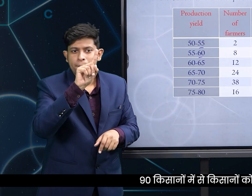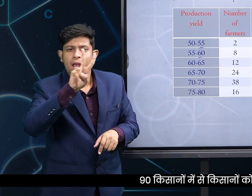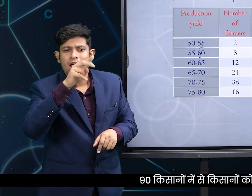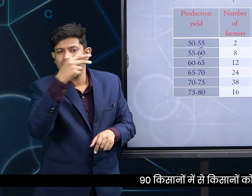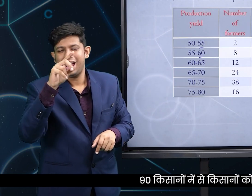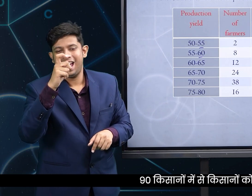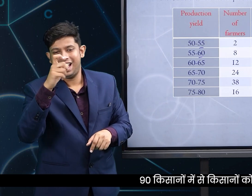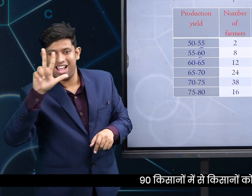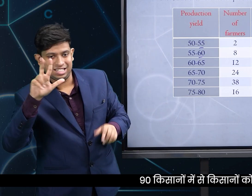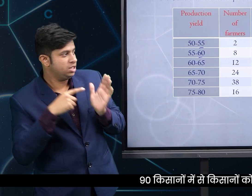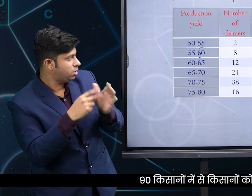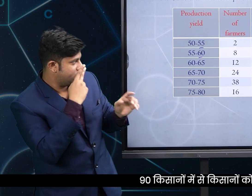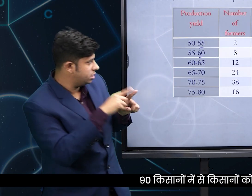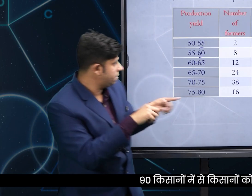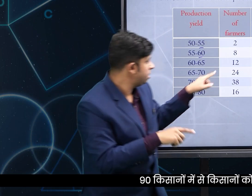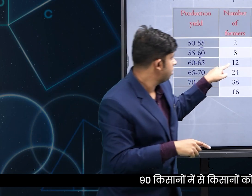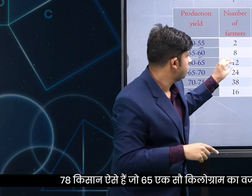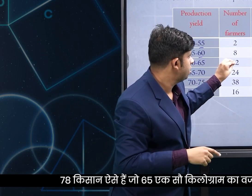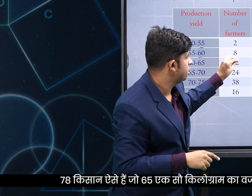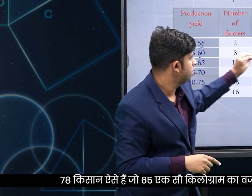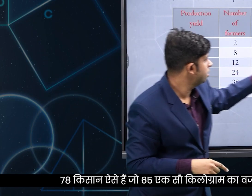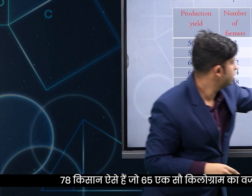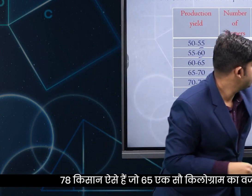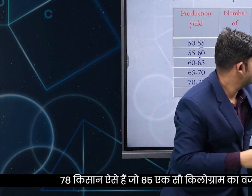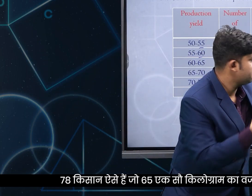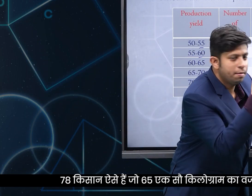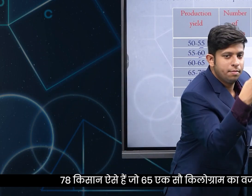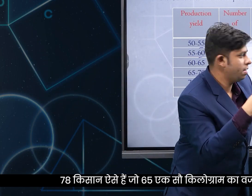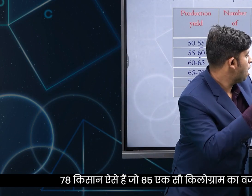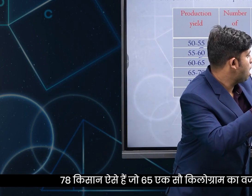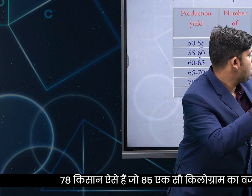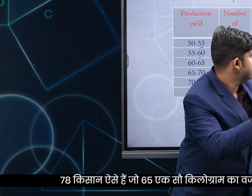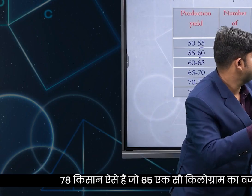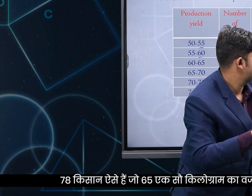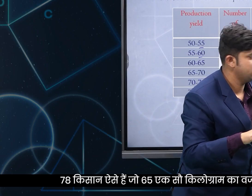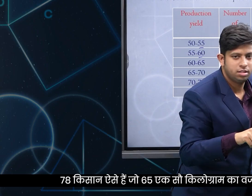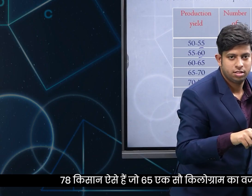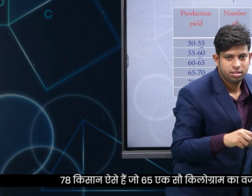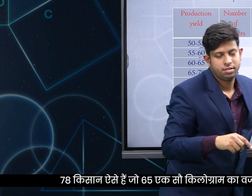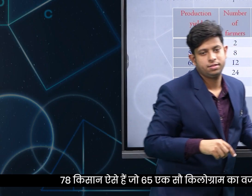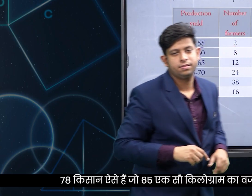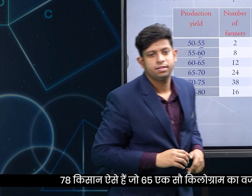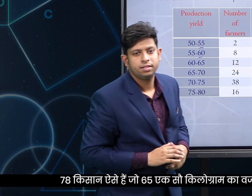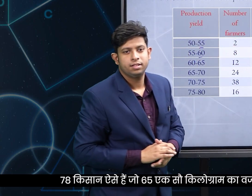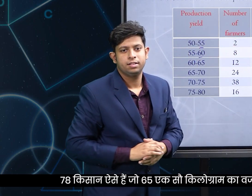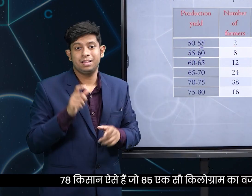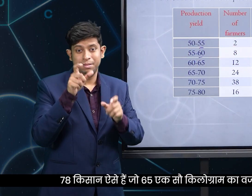से किसानों को घटाना होगा। 78 किसानों ऐसे हैं जो 65 100 किलोग्राम का वजन से